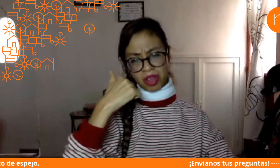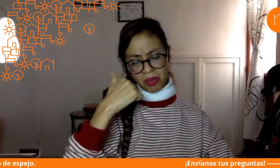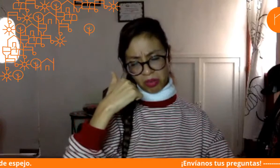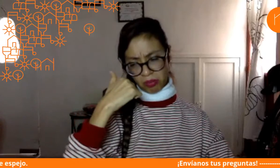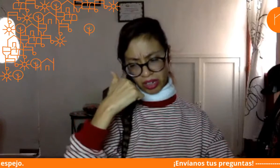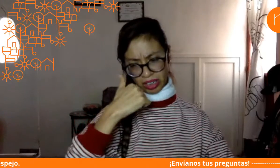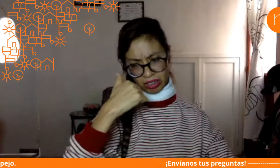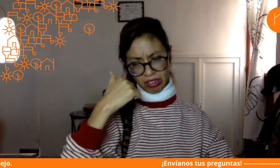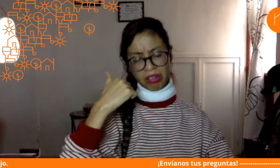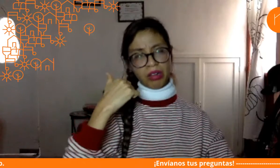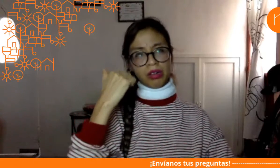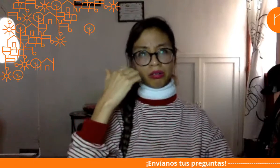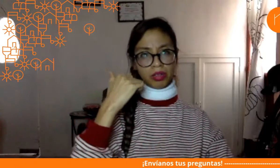ver un poquito